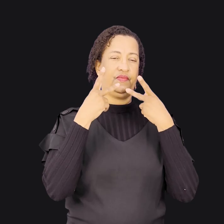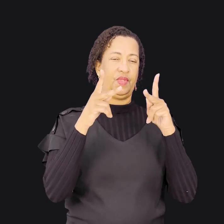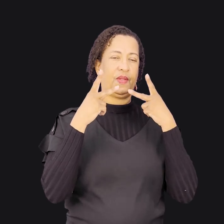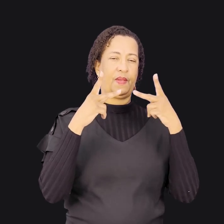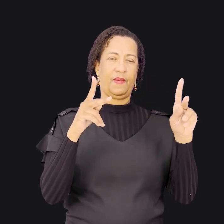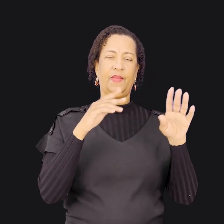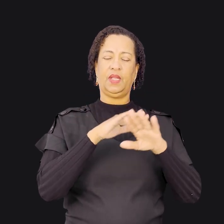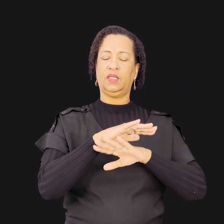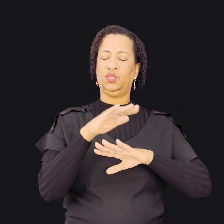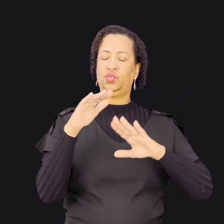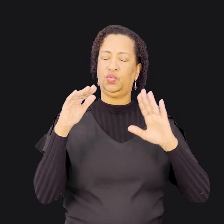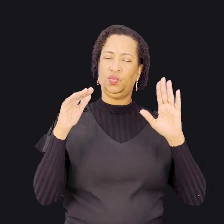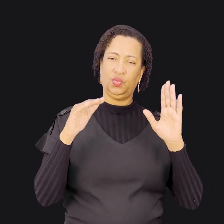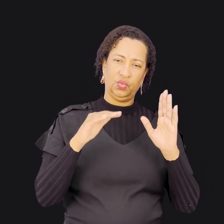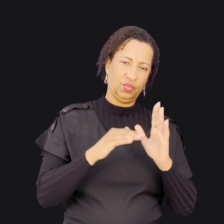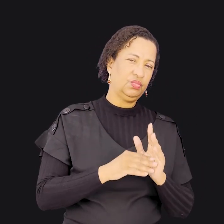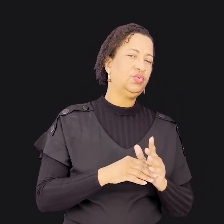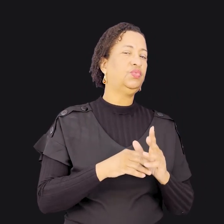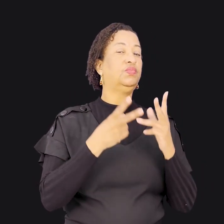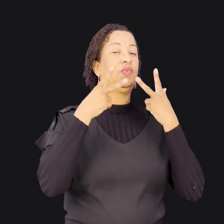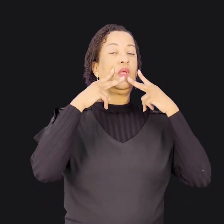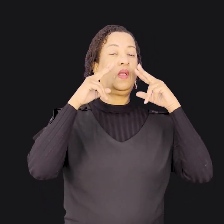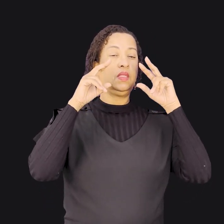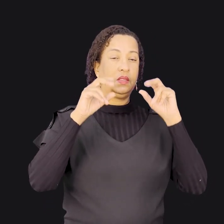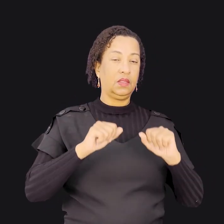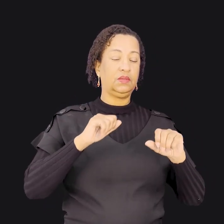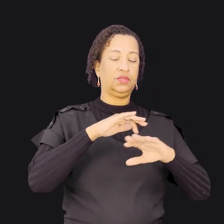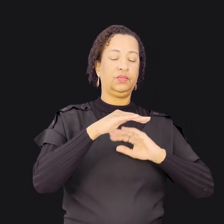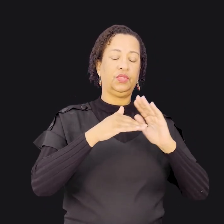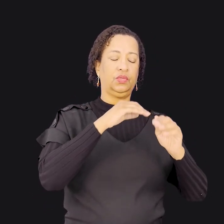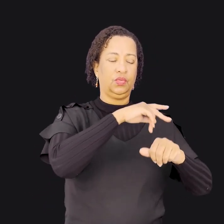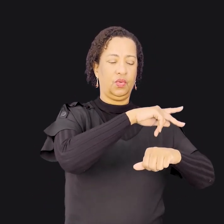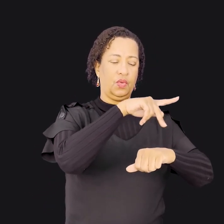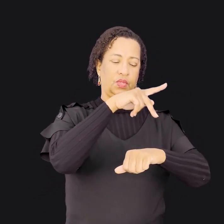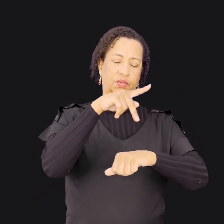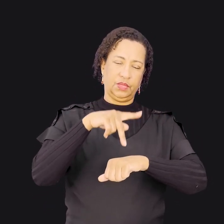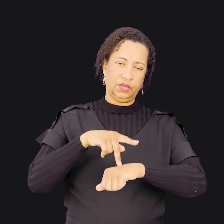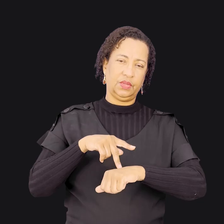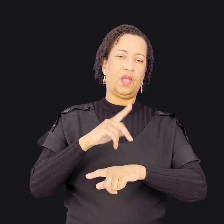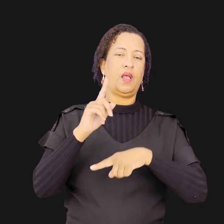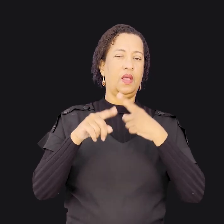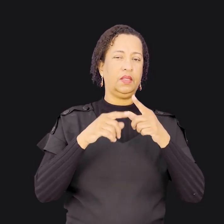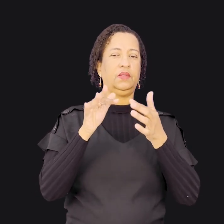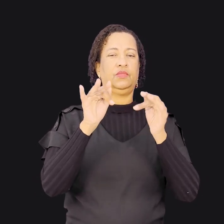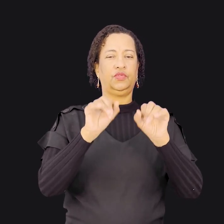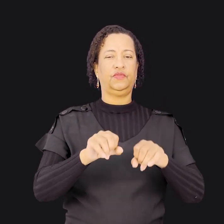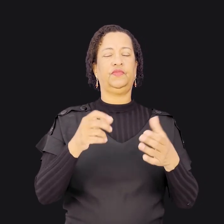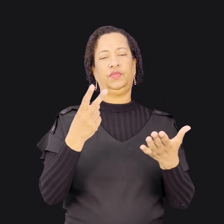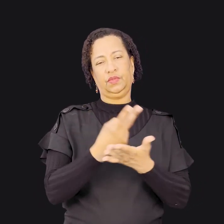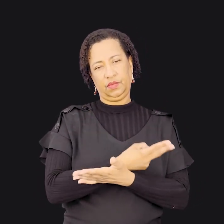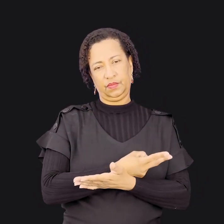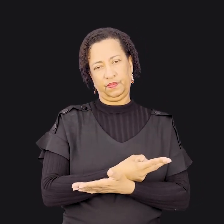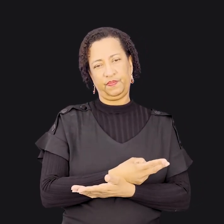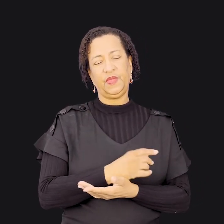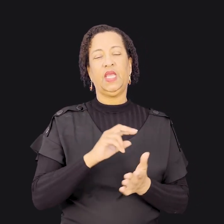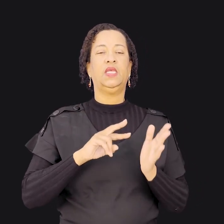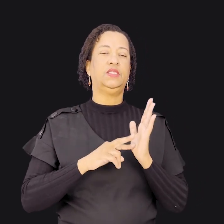como testemunho a todas as nações e então virá o fim. Eu acho isso empolgante. Isso quer dizer que um dia